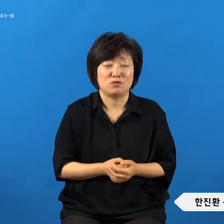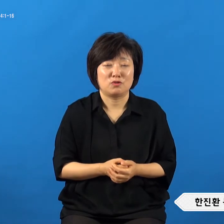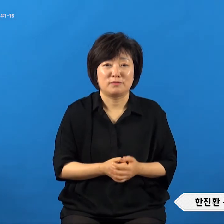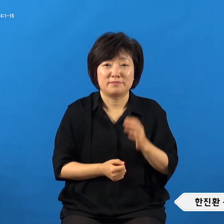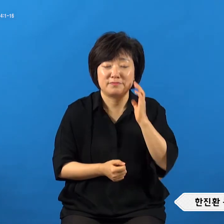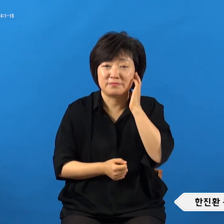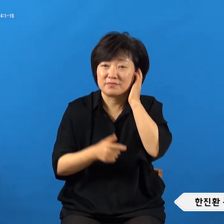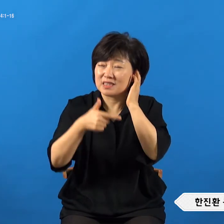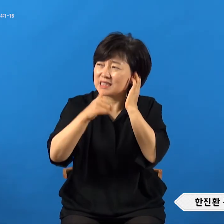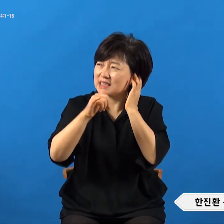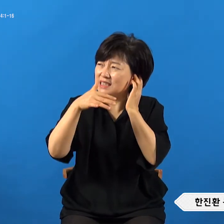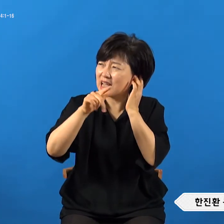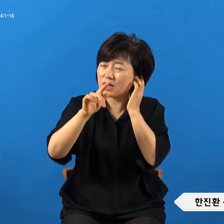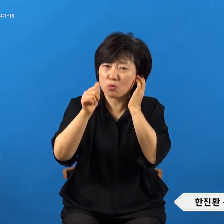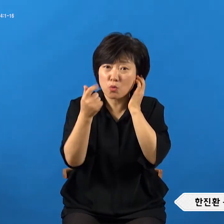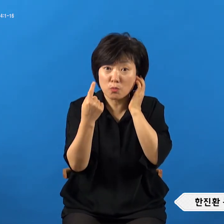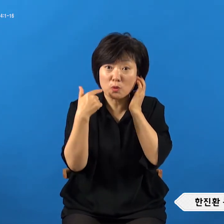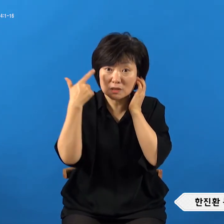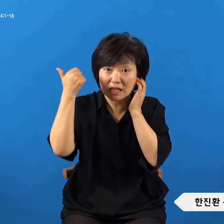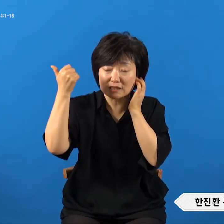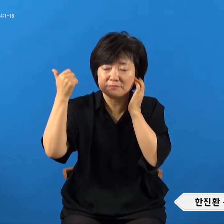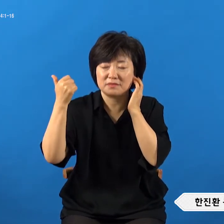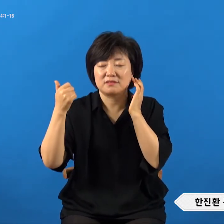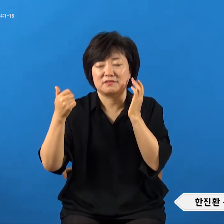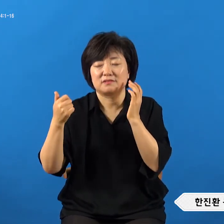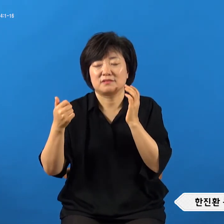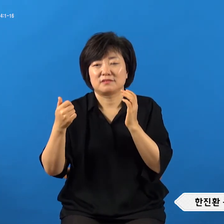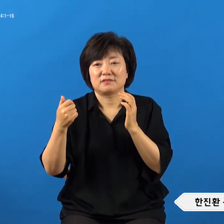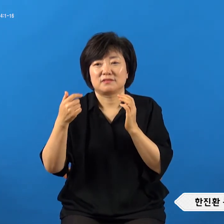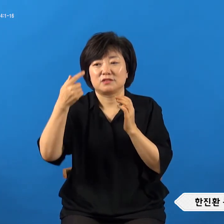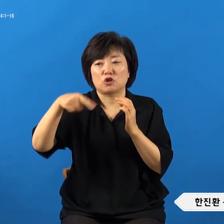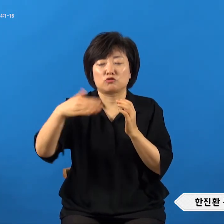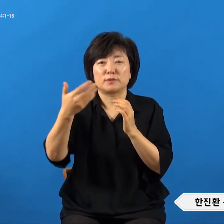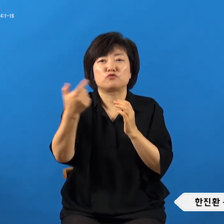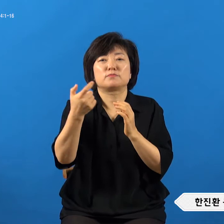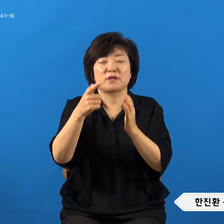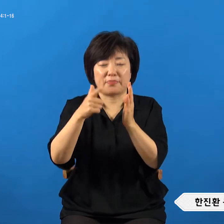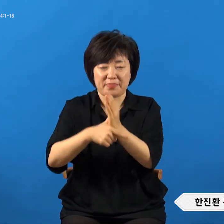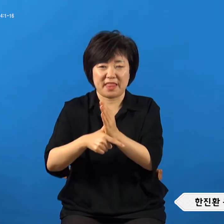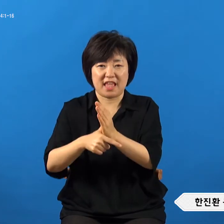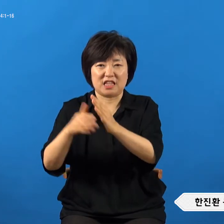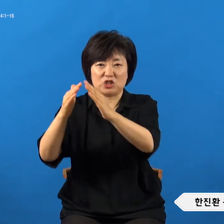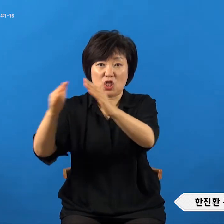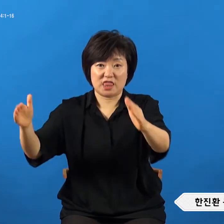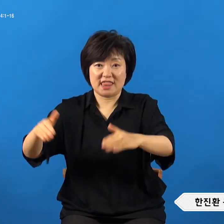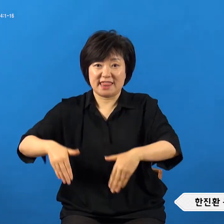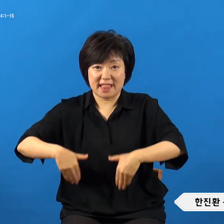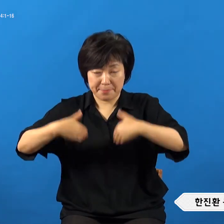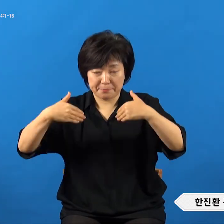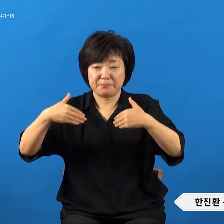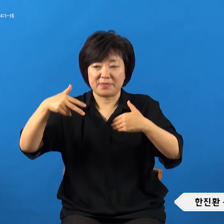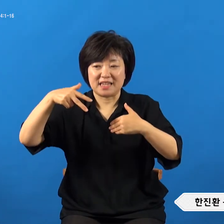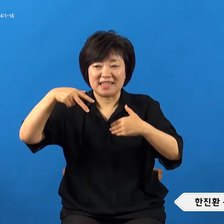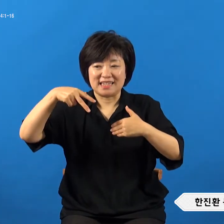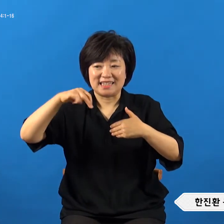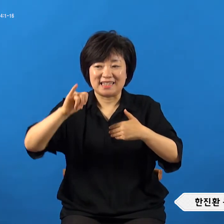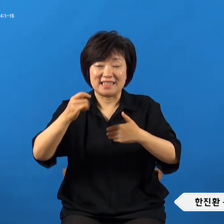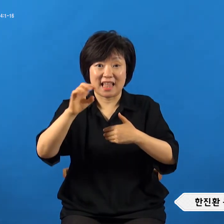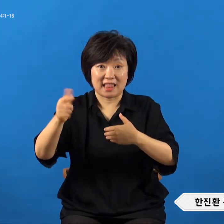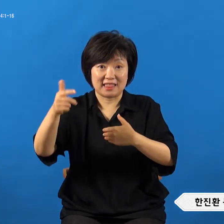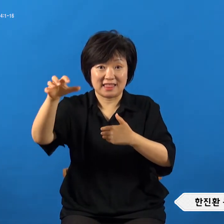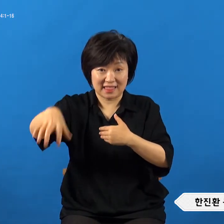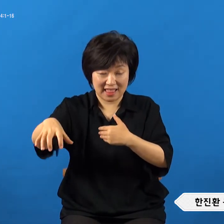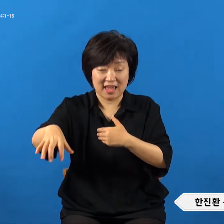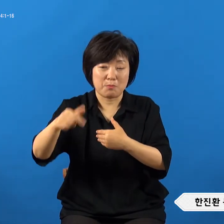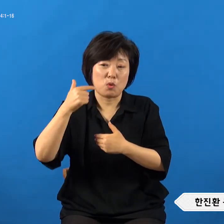기창모 목사는 1960년대 전남 신안군에 위치해 있는 중앙성결교회 목사였습니다.